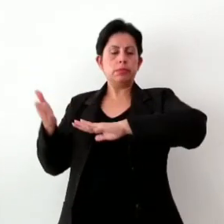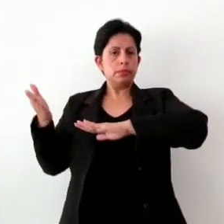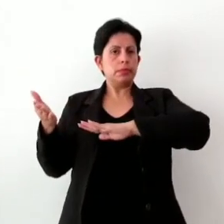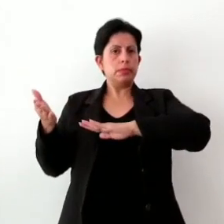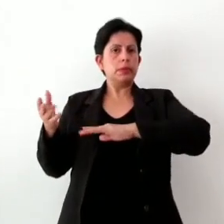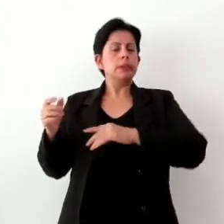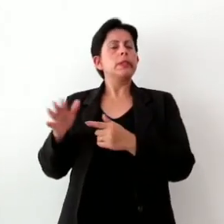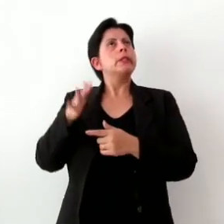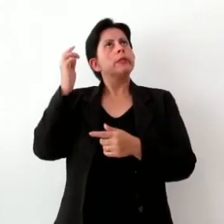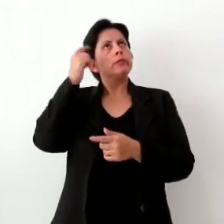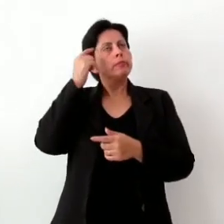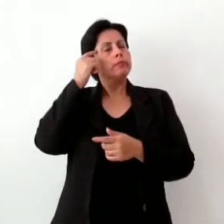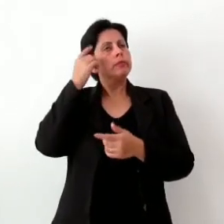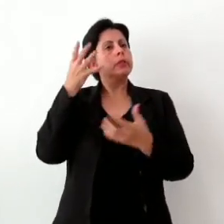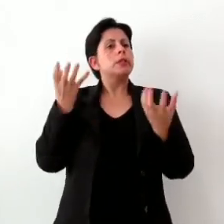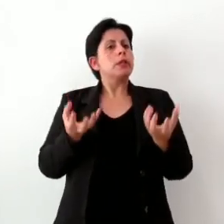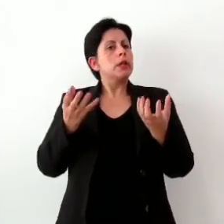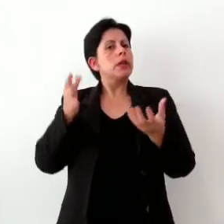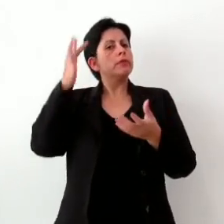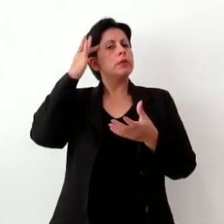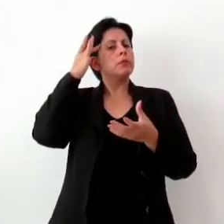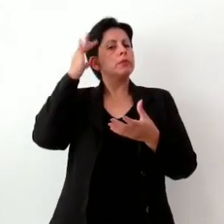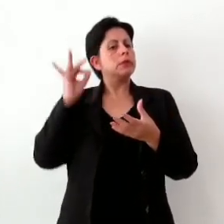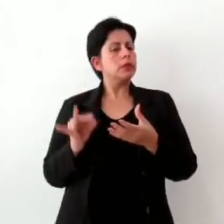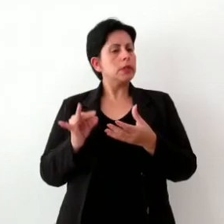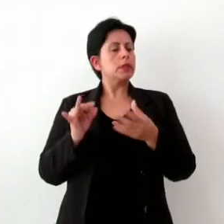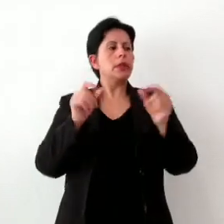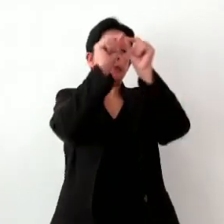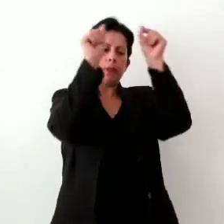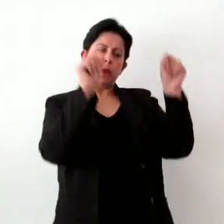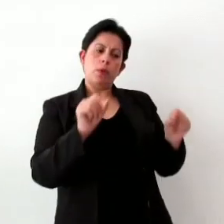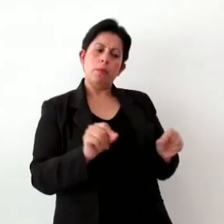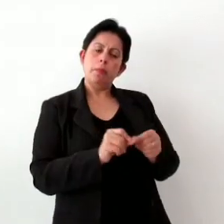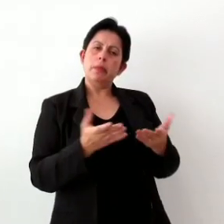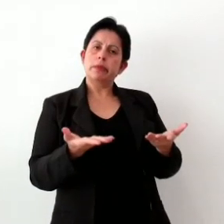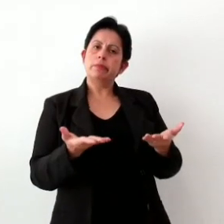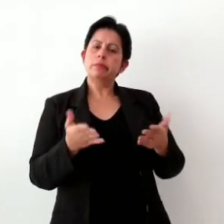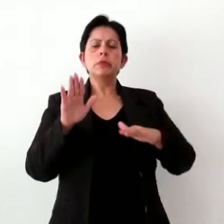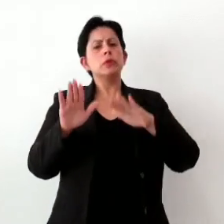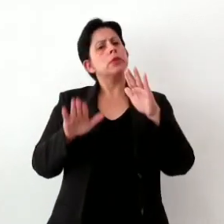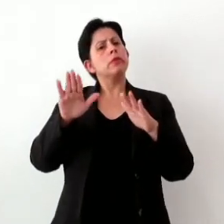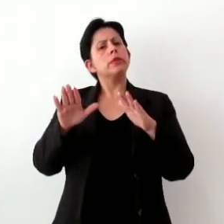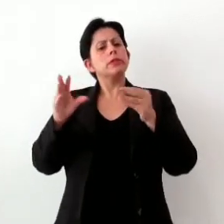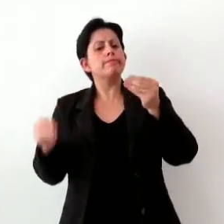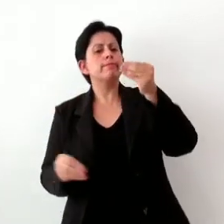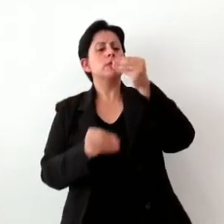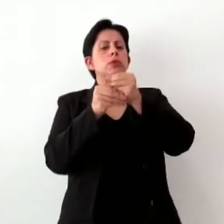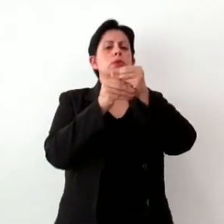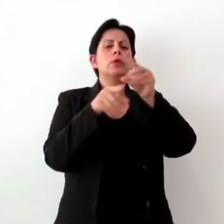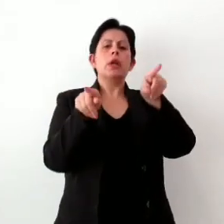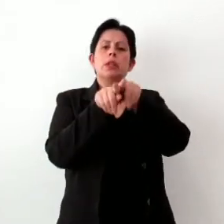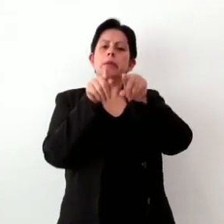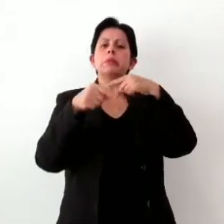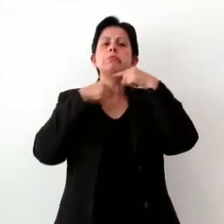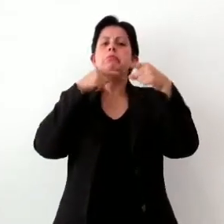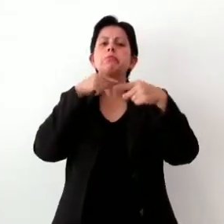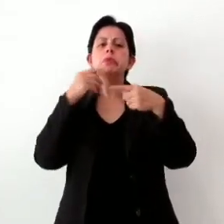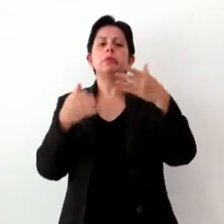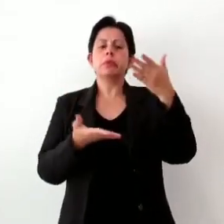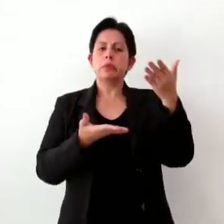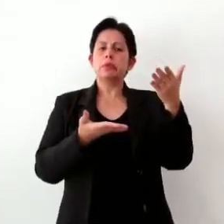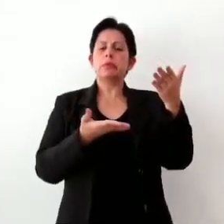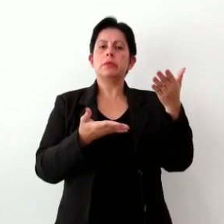esse espírito de querer decifrar muitas vezes a obra, ou talvez de colocar também questões à obra, né? Então a obra